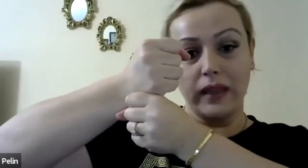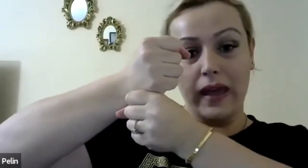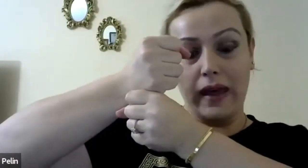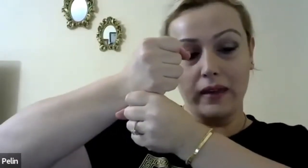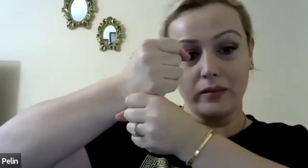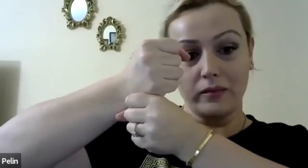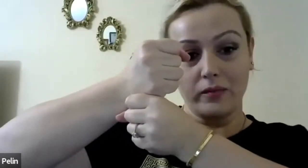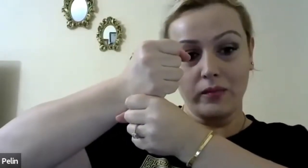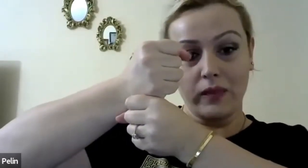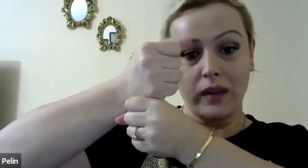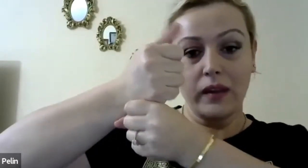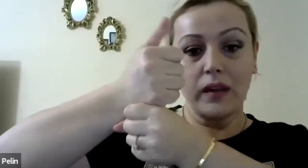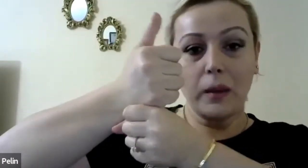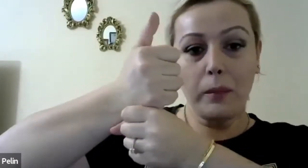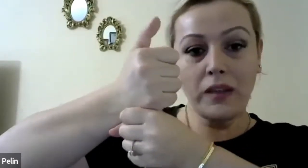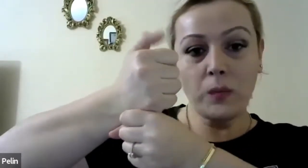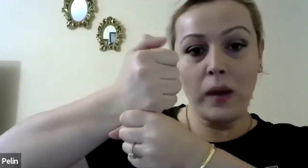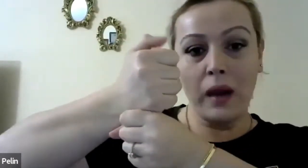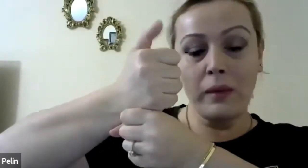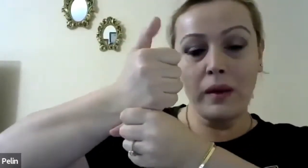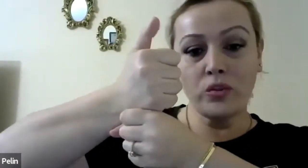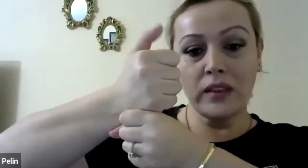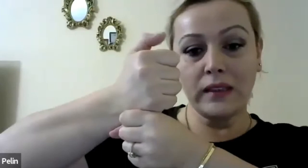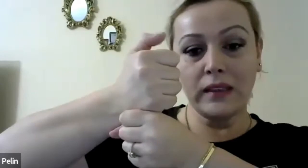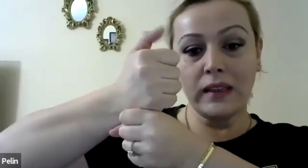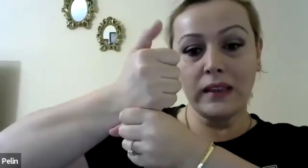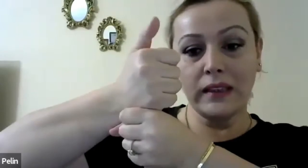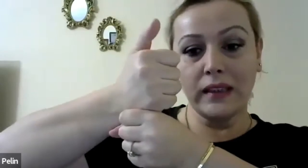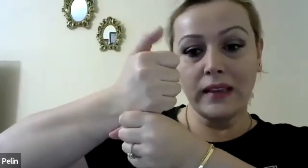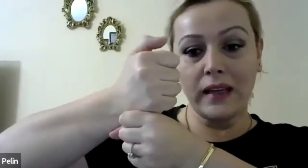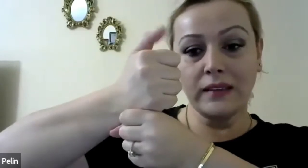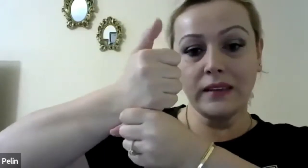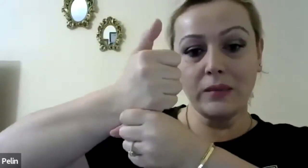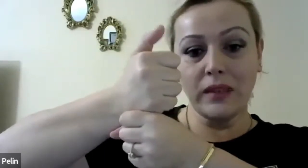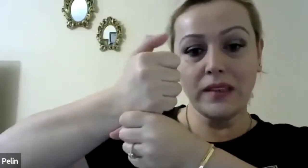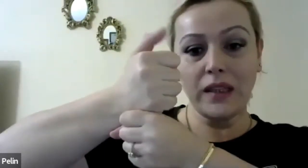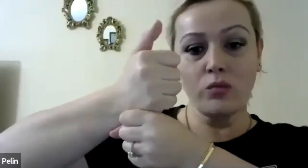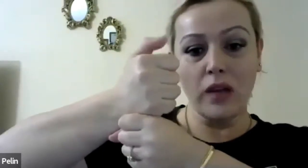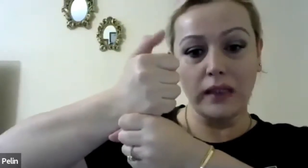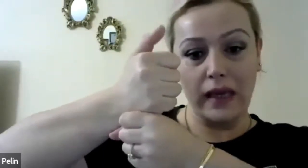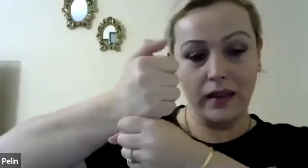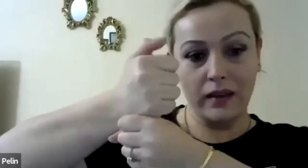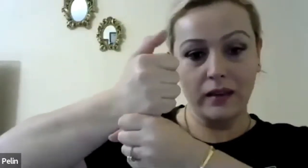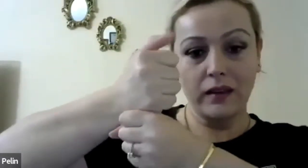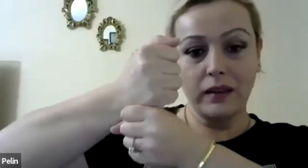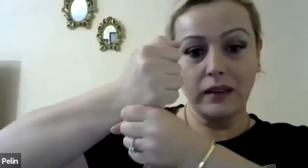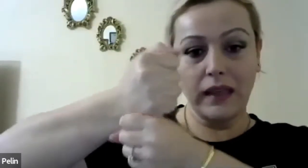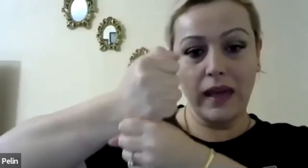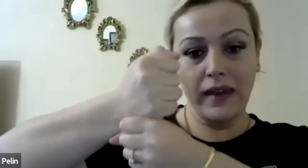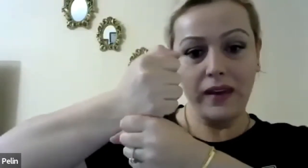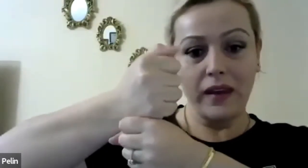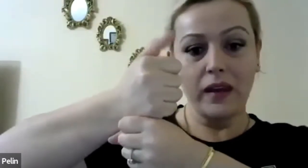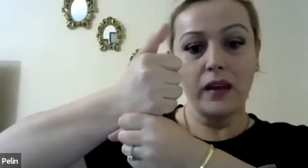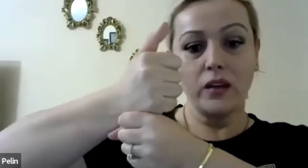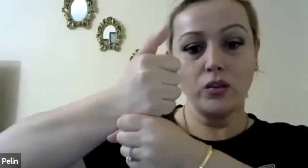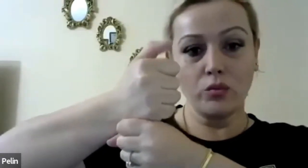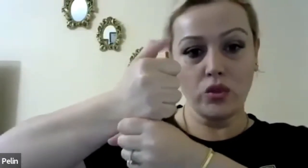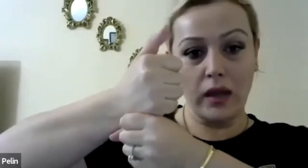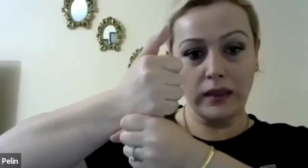G. Baş parmağımı bu şekilde hareketlendirdiğimde ise yumuşak G. G, yumuşak